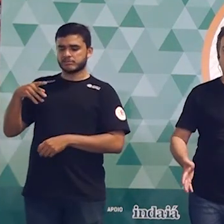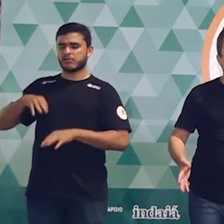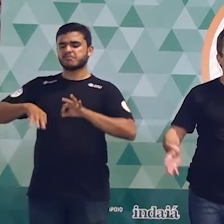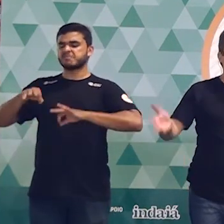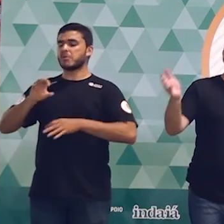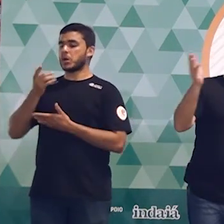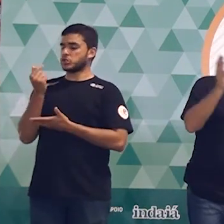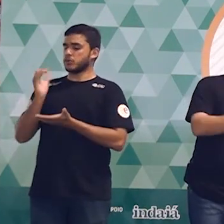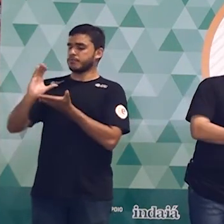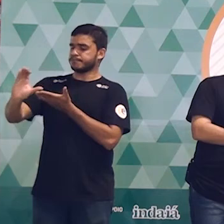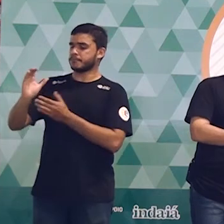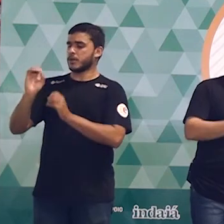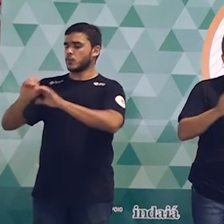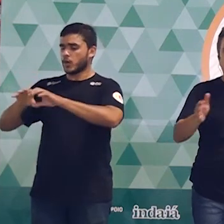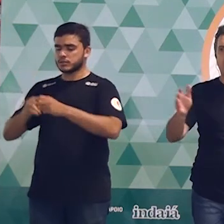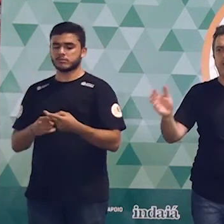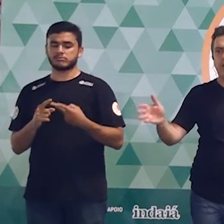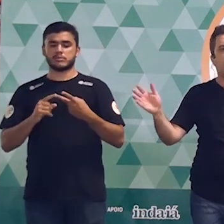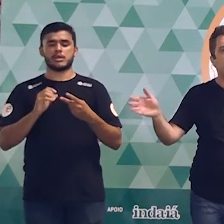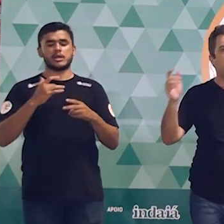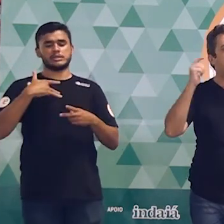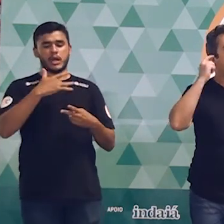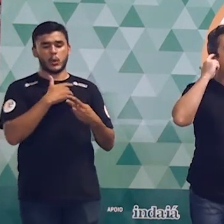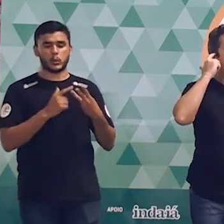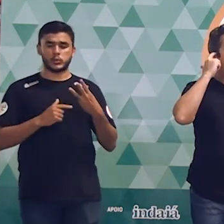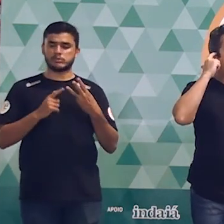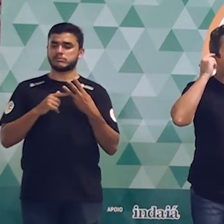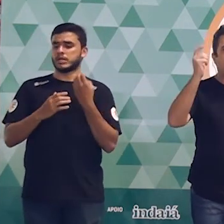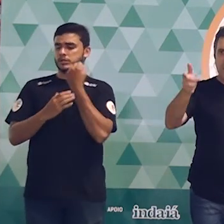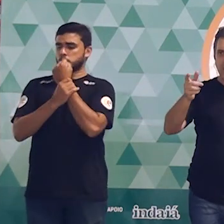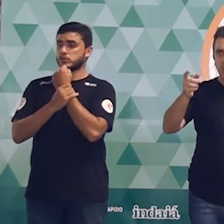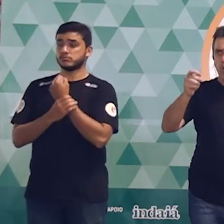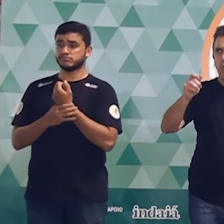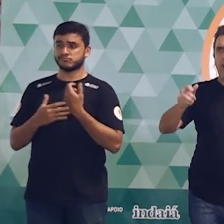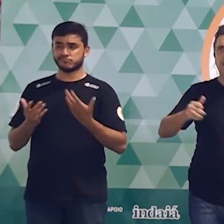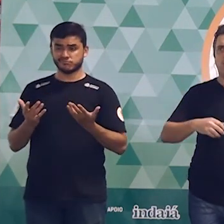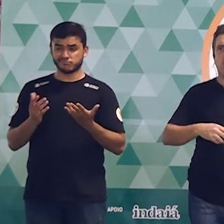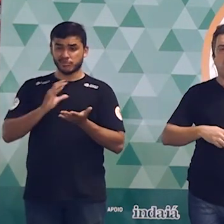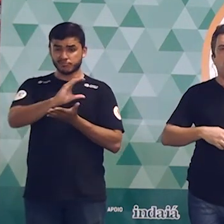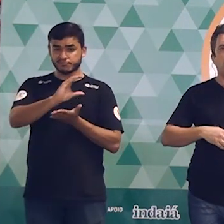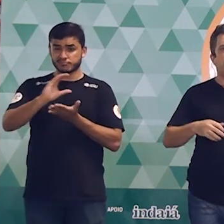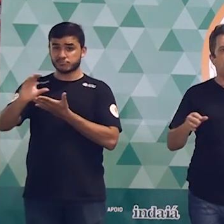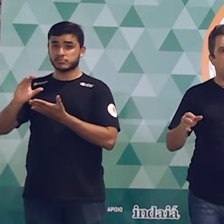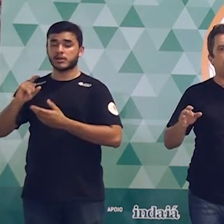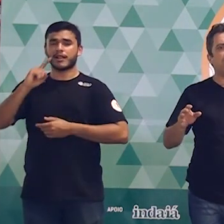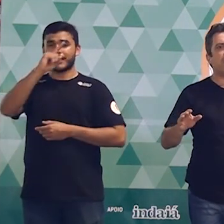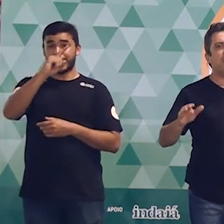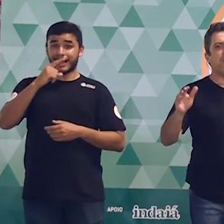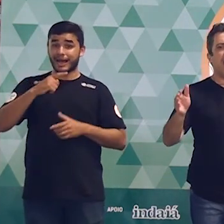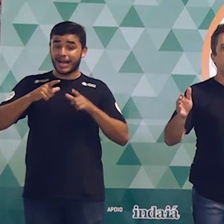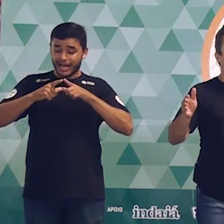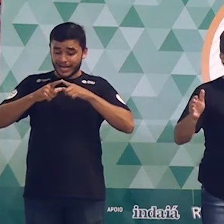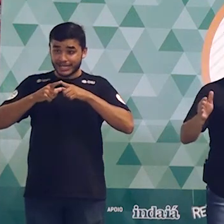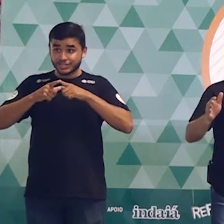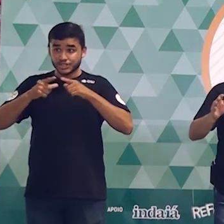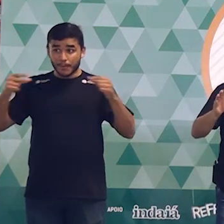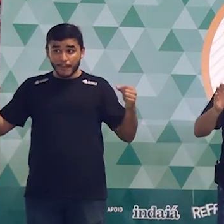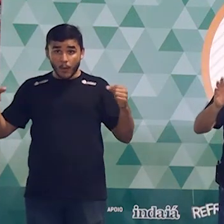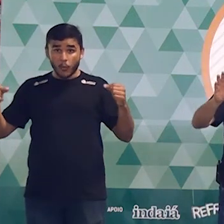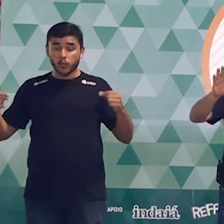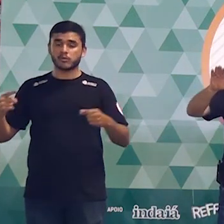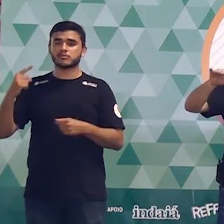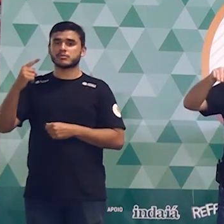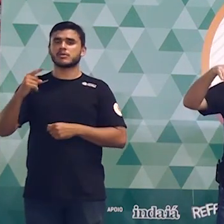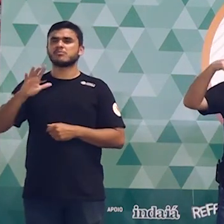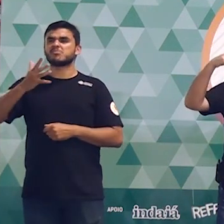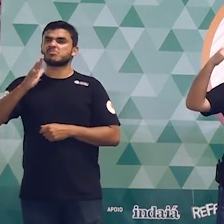na educação, vamos investir na saúde, nisso, naquilo outro. Já imaginou num país como o Japão, que em breve vai